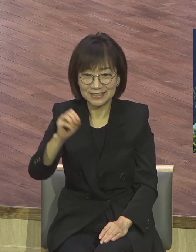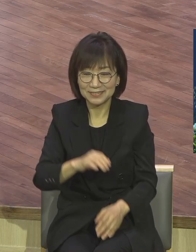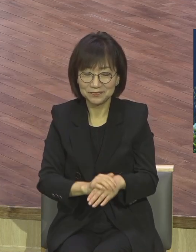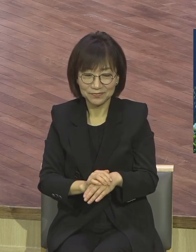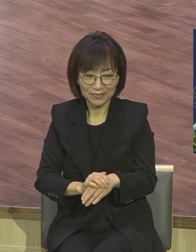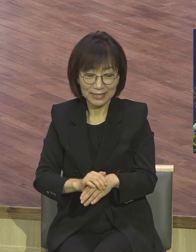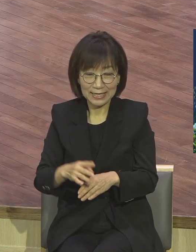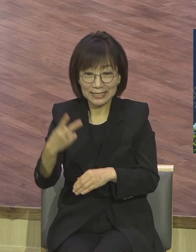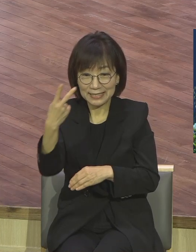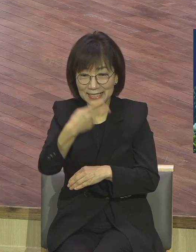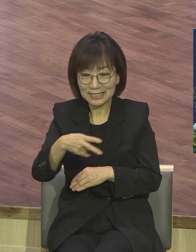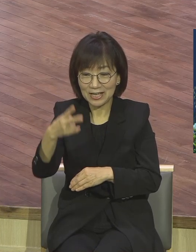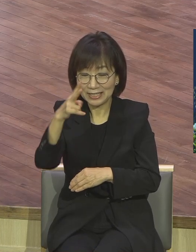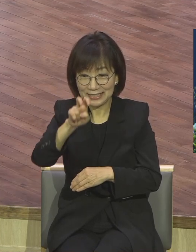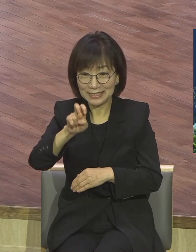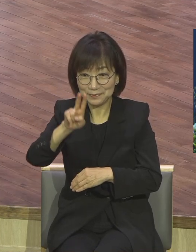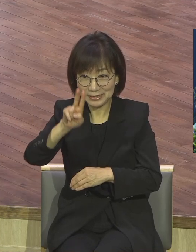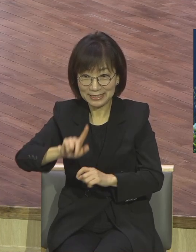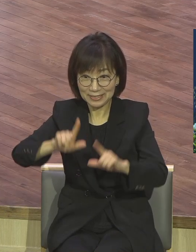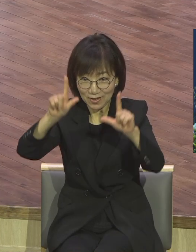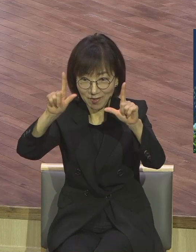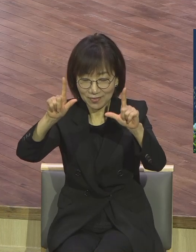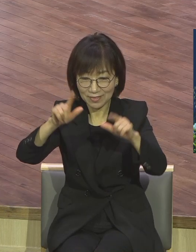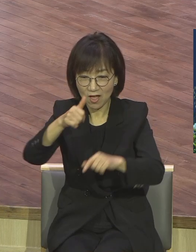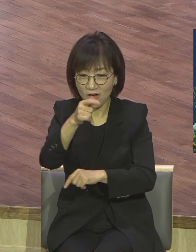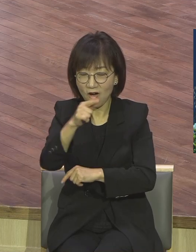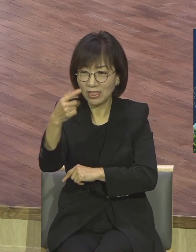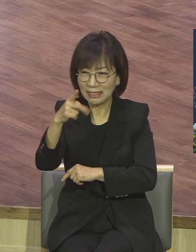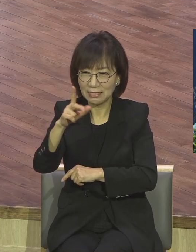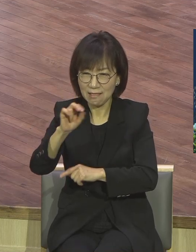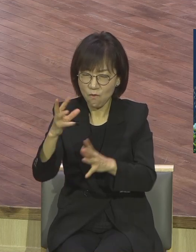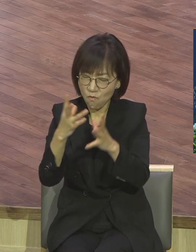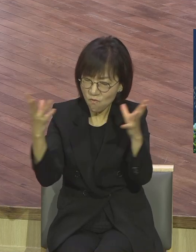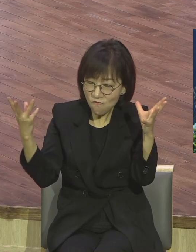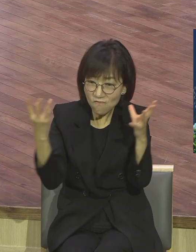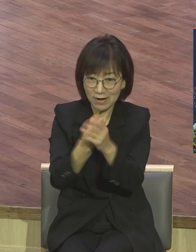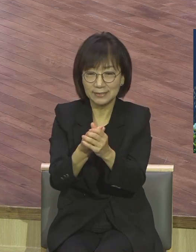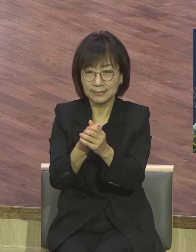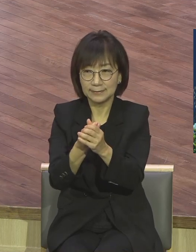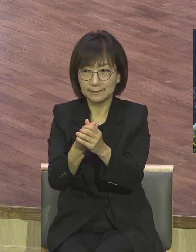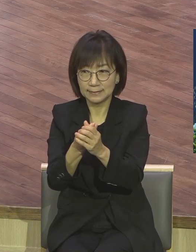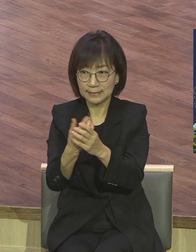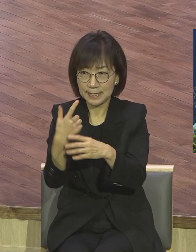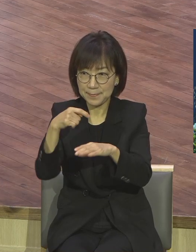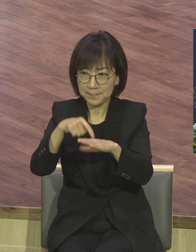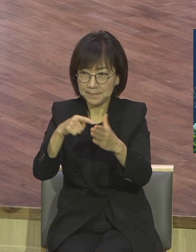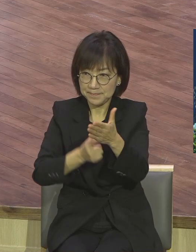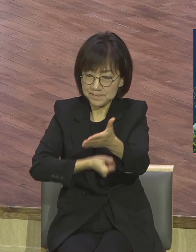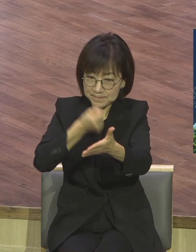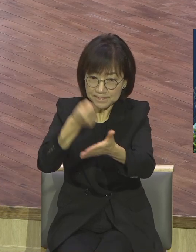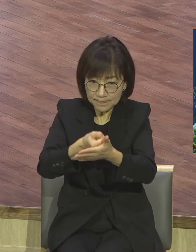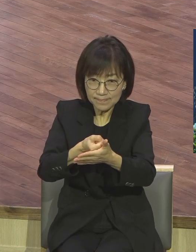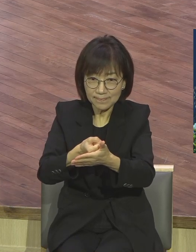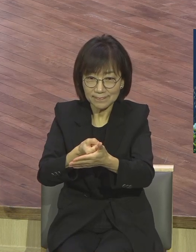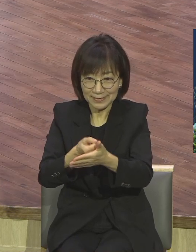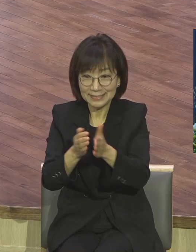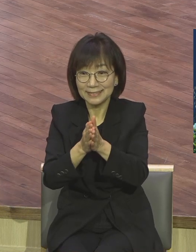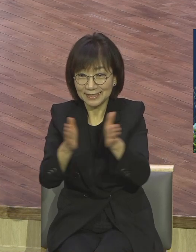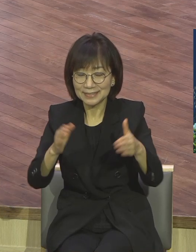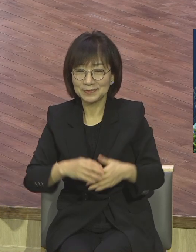헌당의 원년으로 삼는 꿈을 가지고 우리가 언약적 기도를 하고 도전을 시작했습니다. 그것이